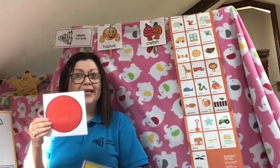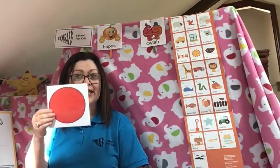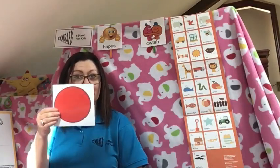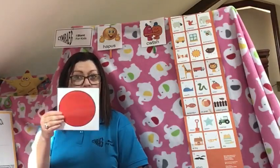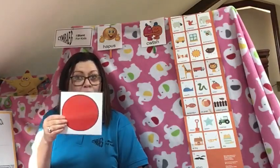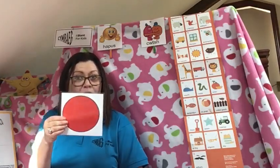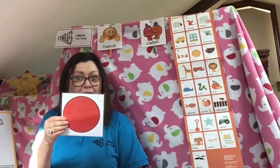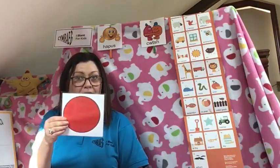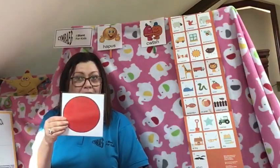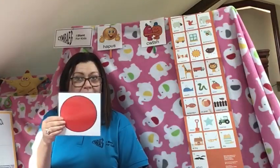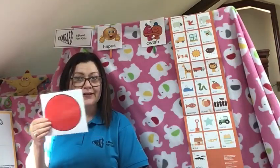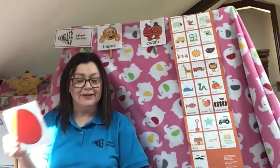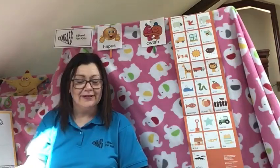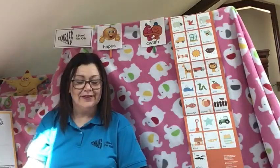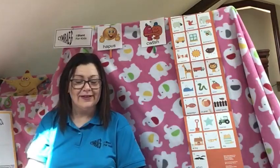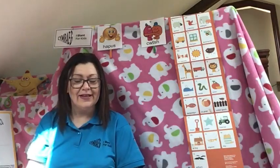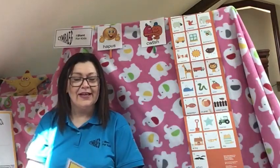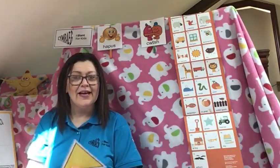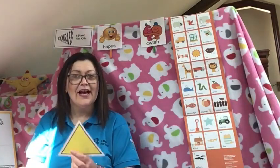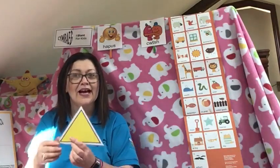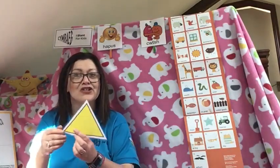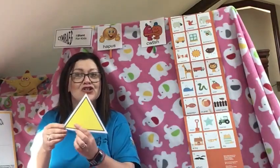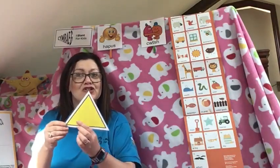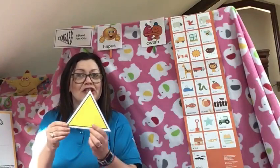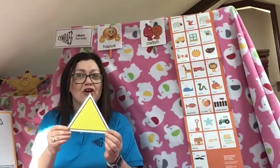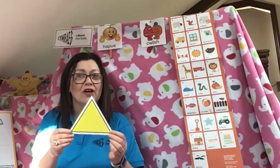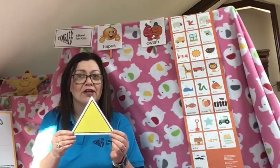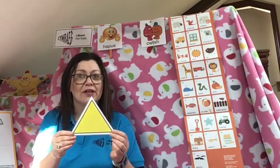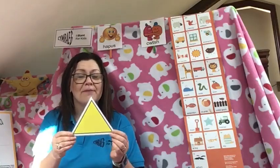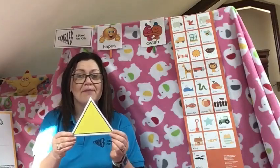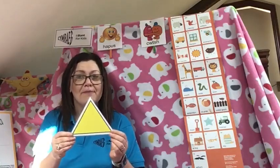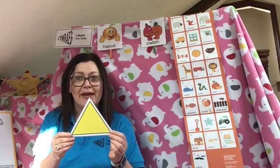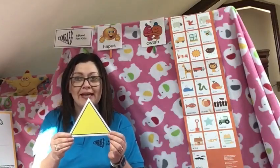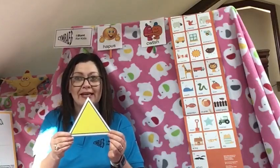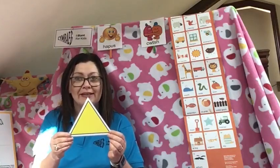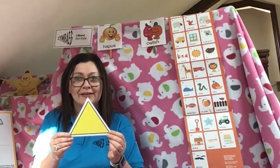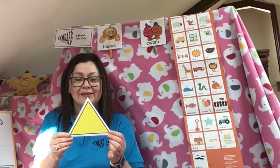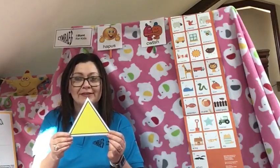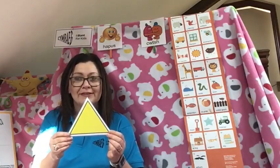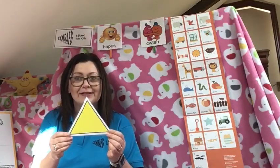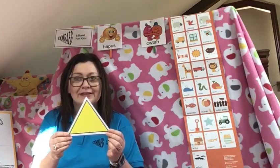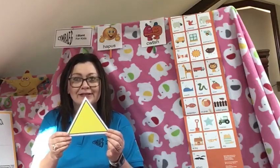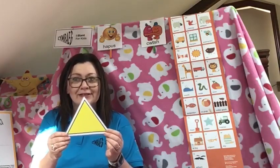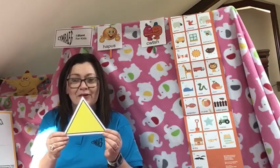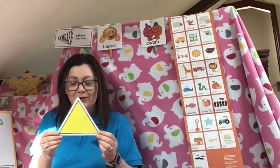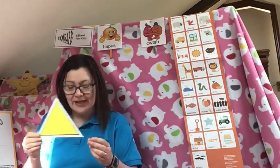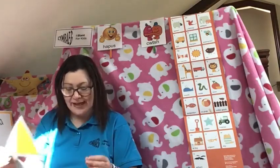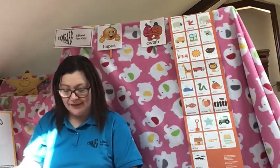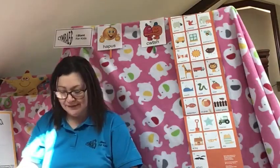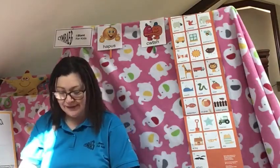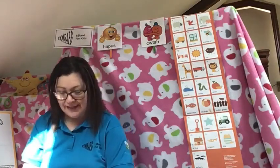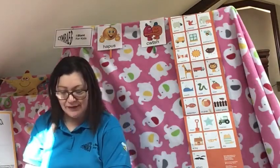Cylch coch. A triongl melyn. Okay, nawr